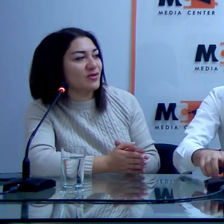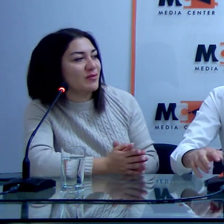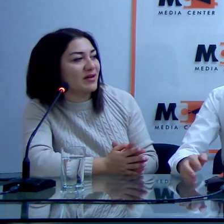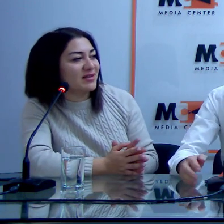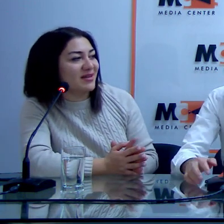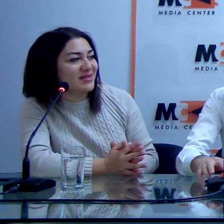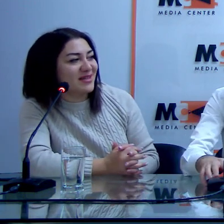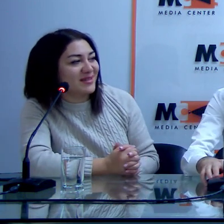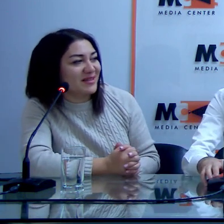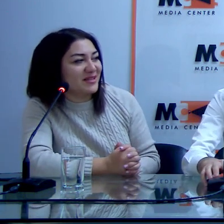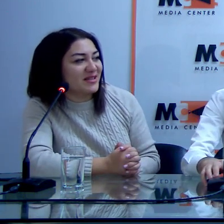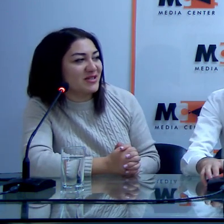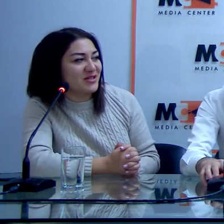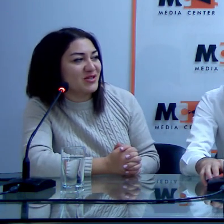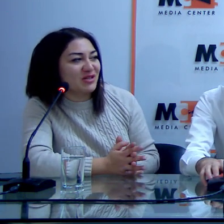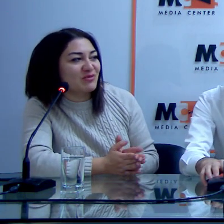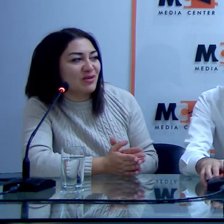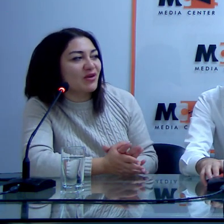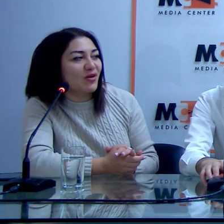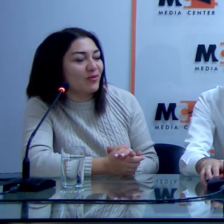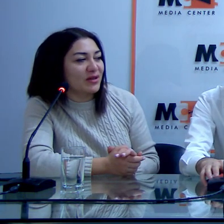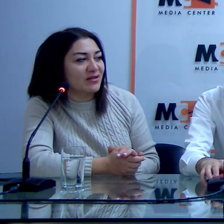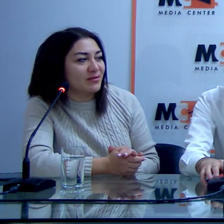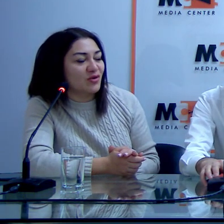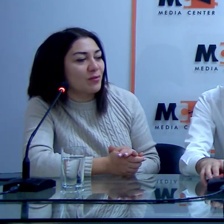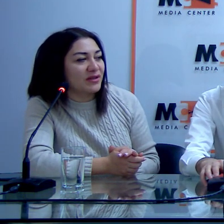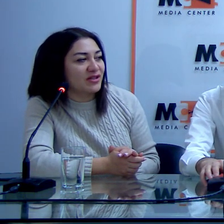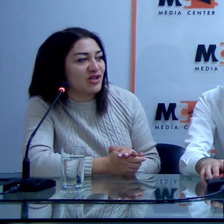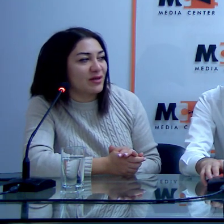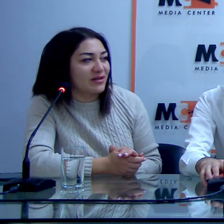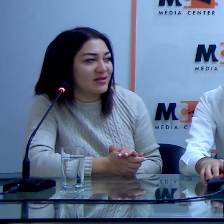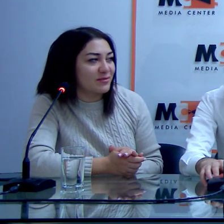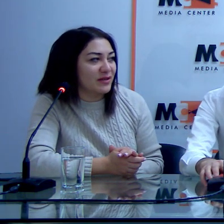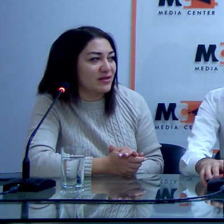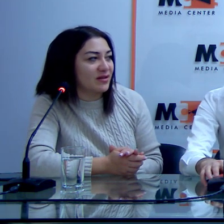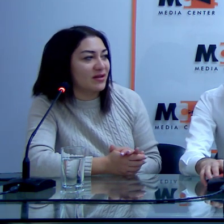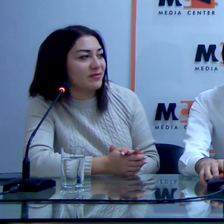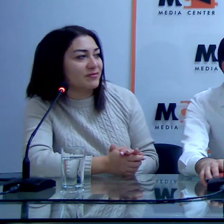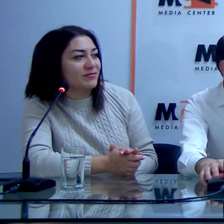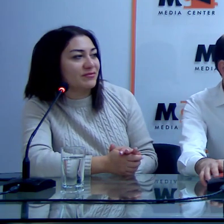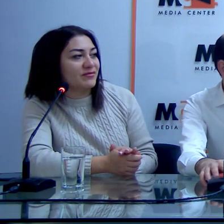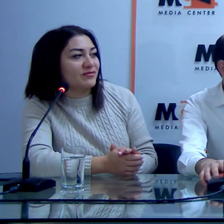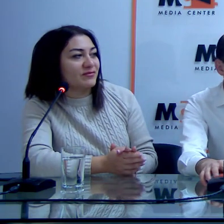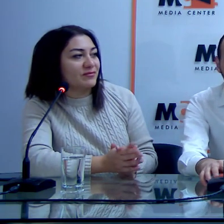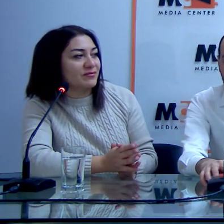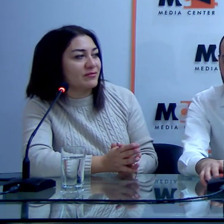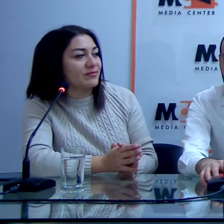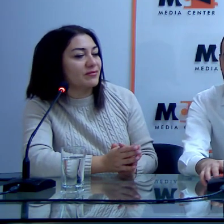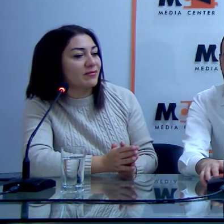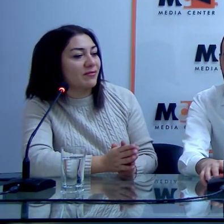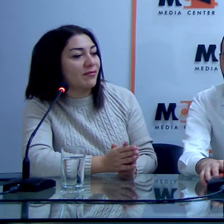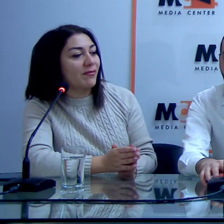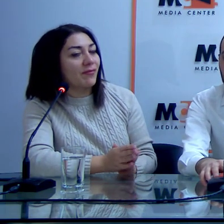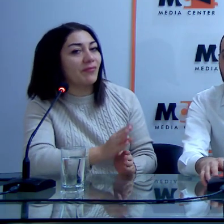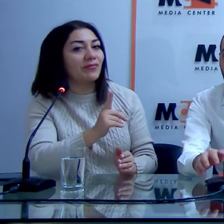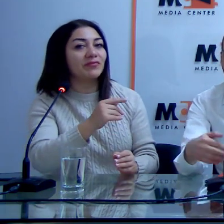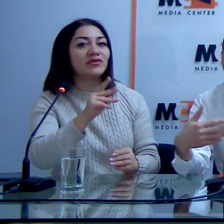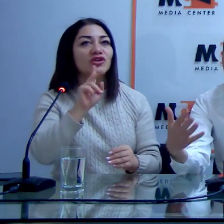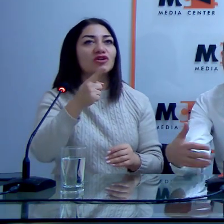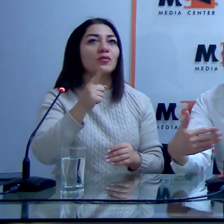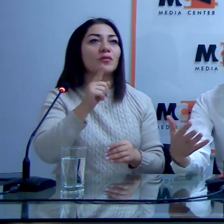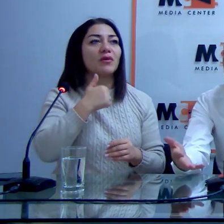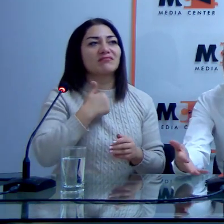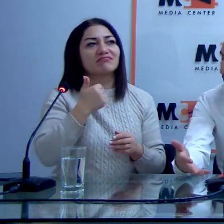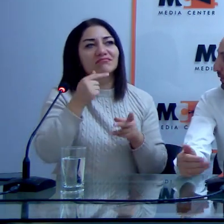Հավա կարծում հարցի հասցեատերը ես չեմ կարող պատասխանել, կոմպետենտ չեմ այդ հարցին պատասխանել։ Բայց այդ